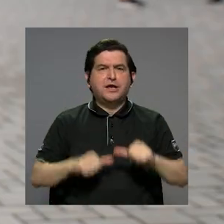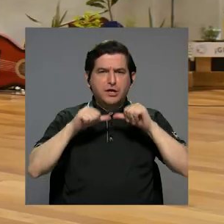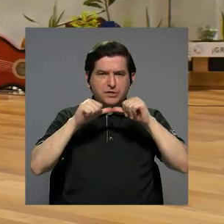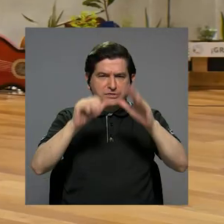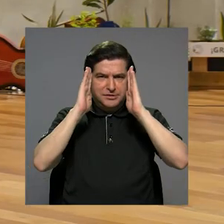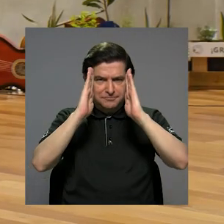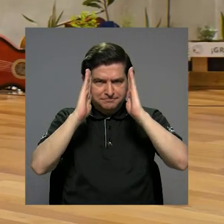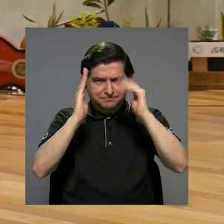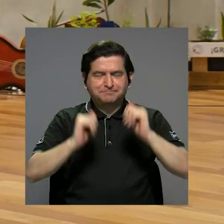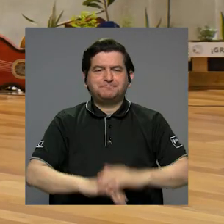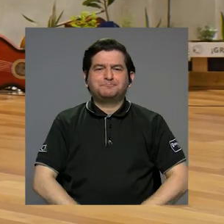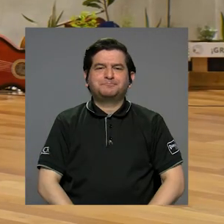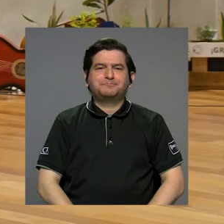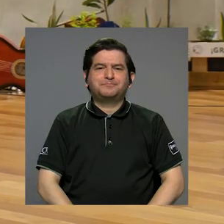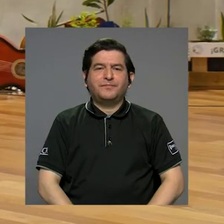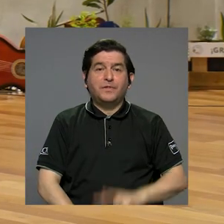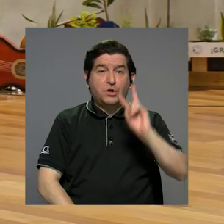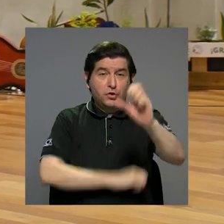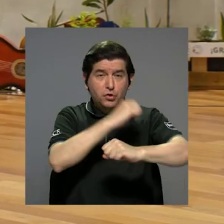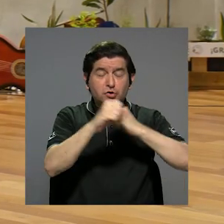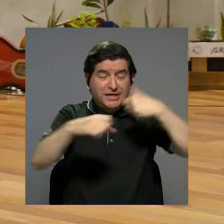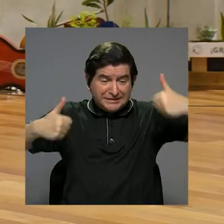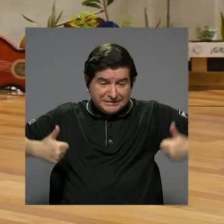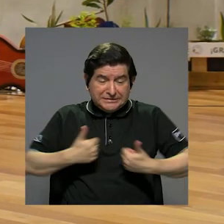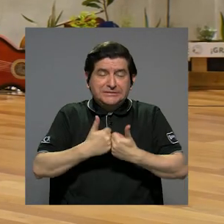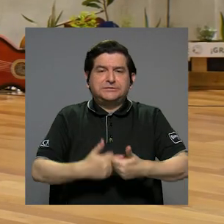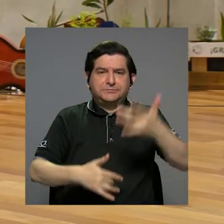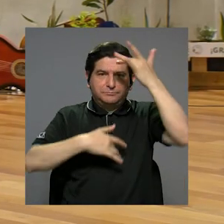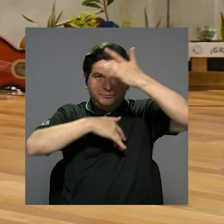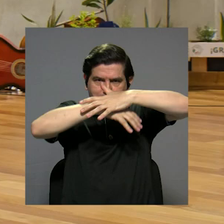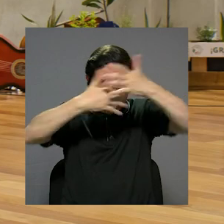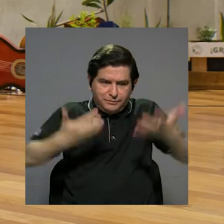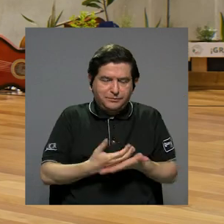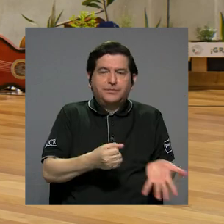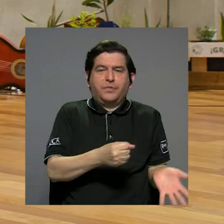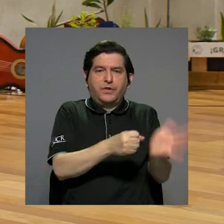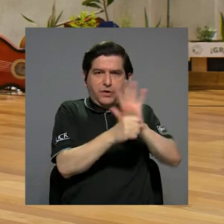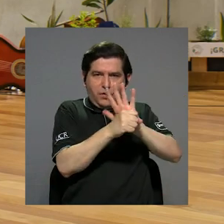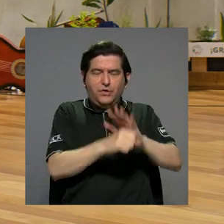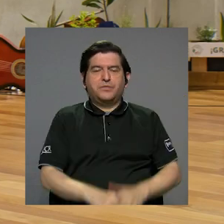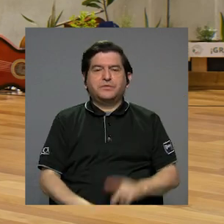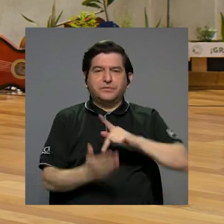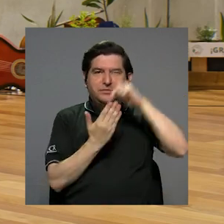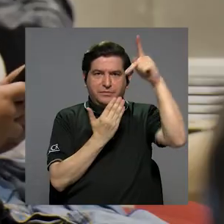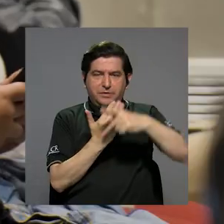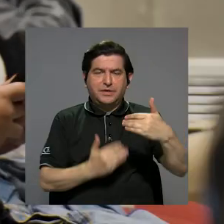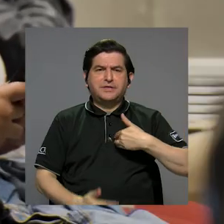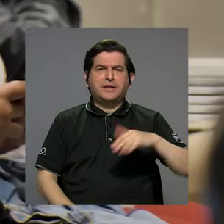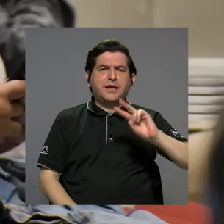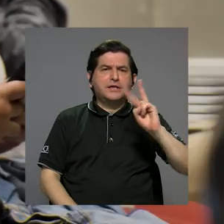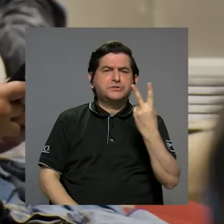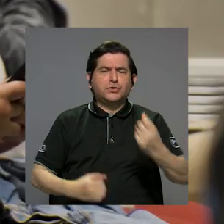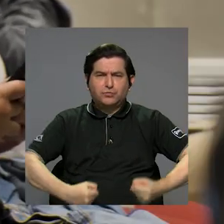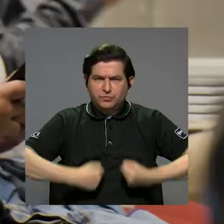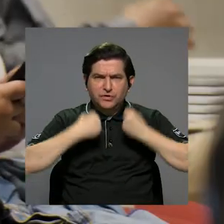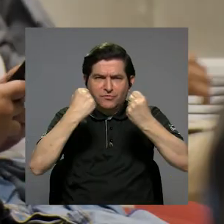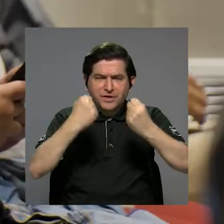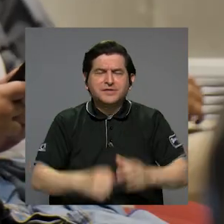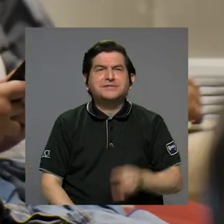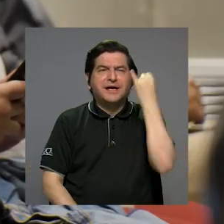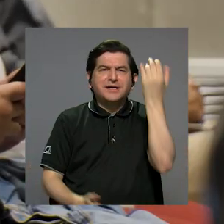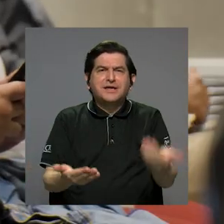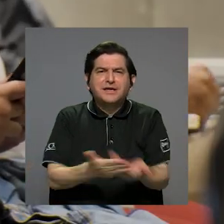cuidar. Tras dos años retadores debido a la pandemia del COVID-19, el programa tiene un segundo aire con ideas